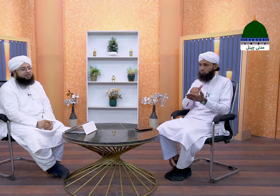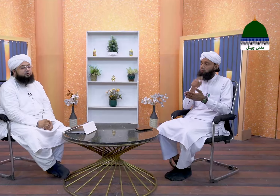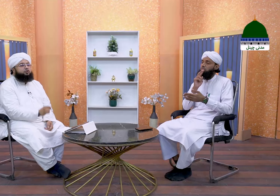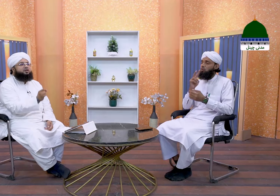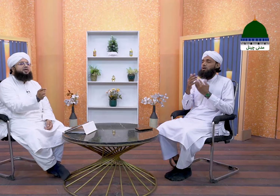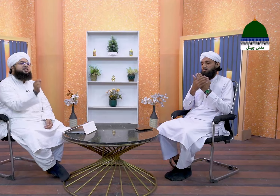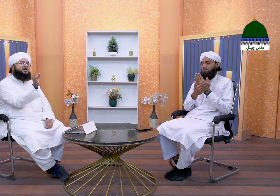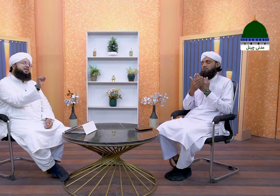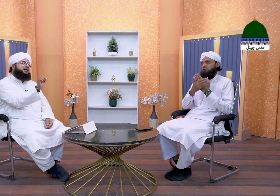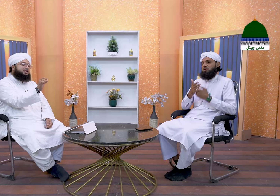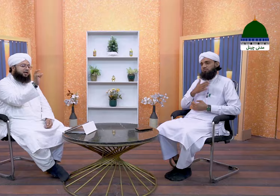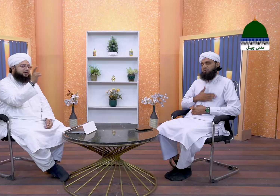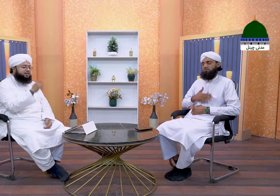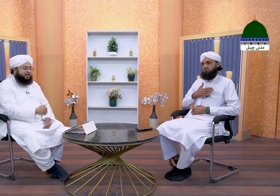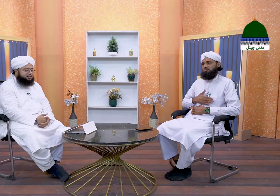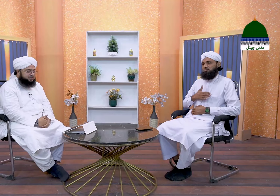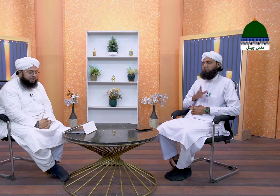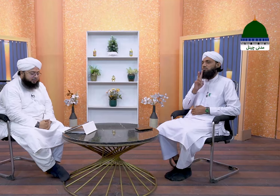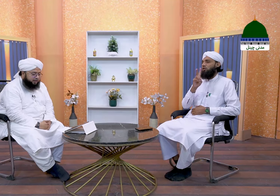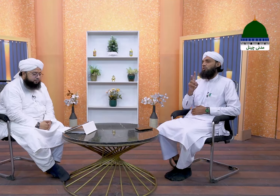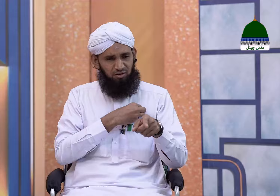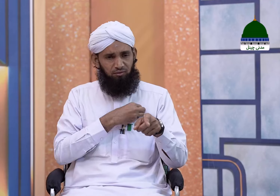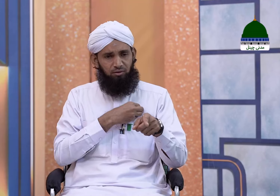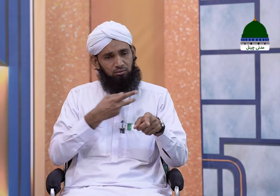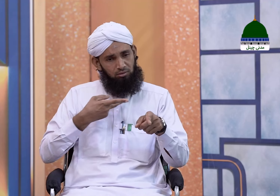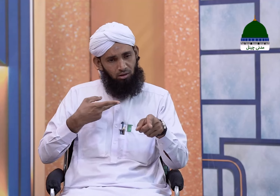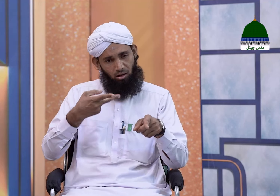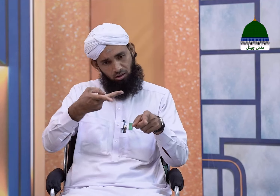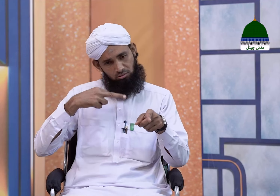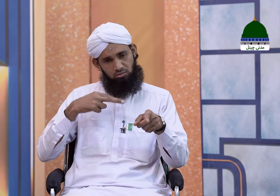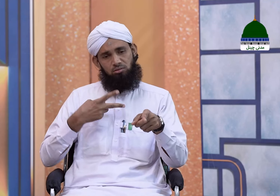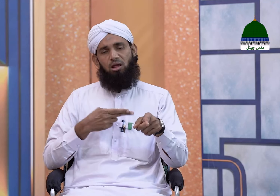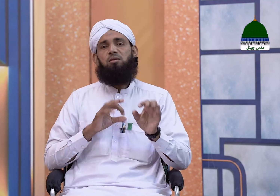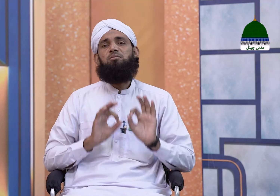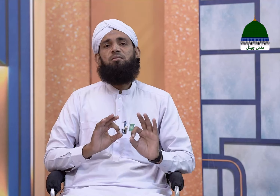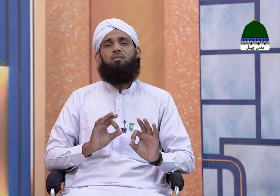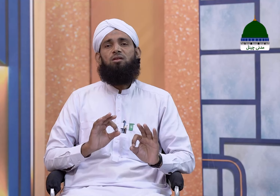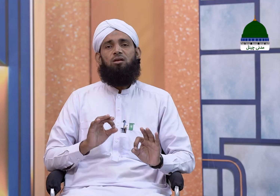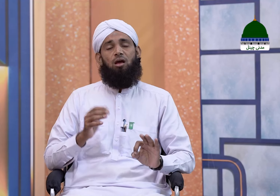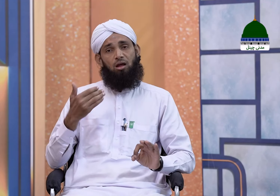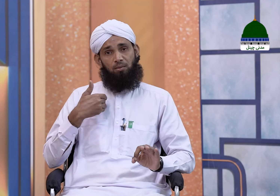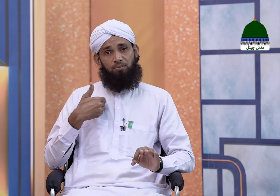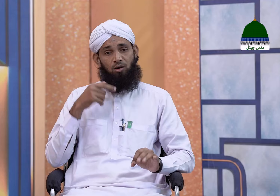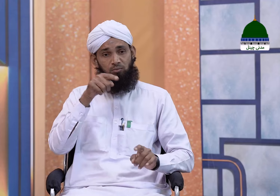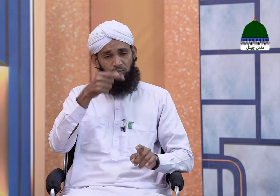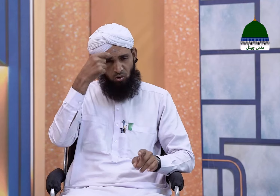جو صبر کی تلقین کرنا یہ تعزیت کہلاتا ہے۔ پہلے کے مسلمان دوسروں کے غم کو اپنا غم سمجھتے